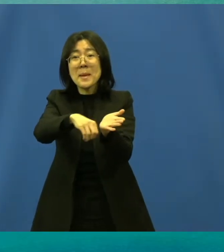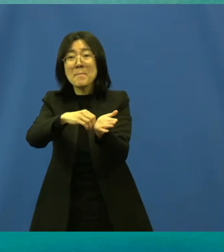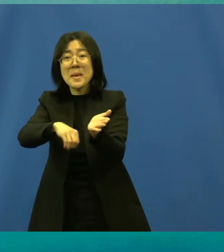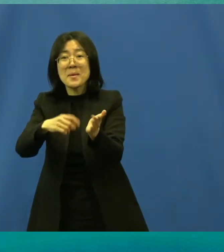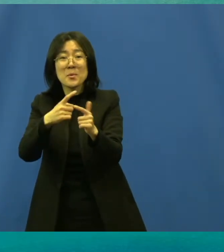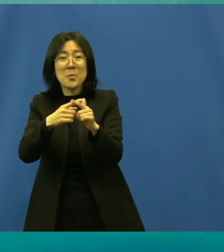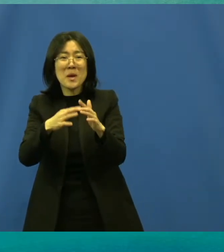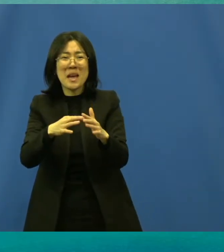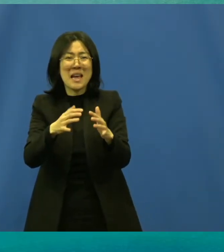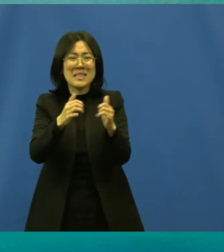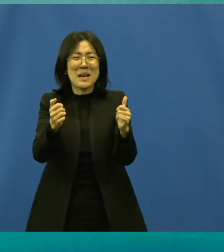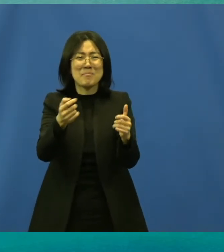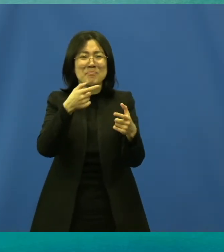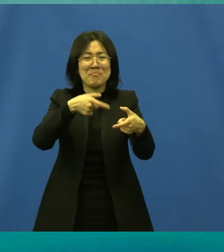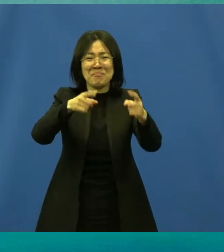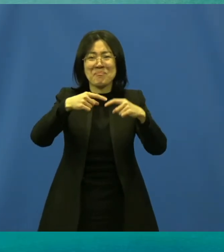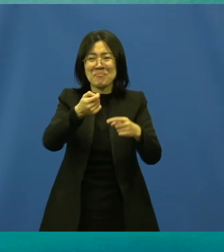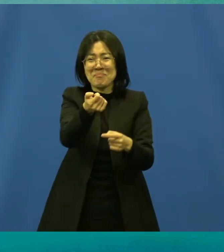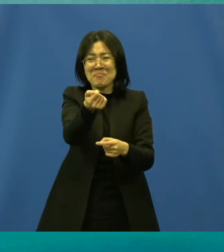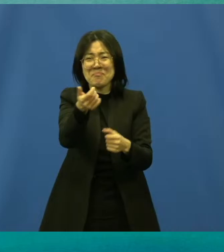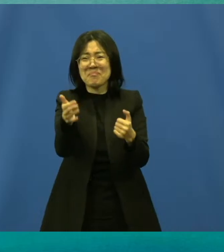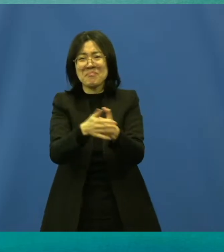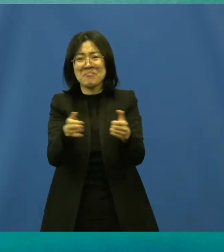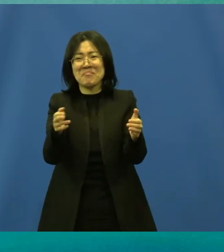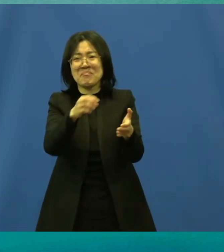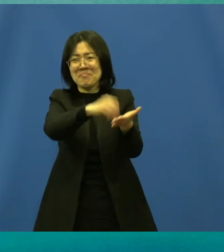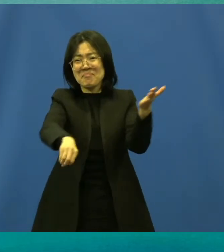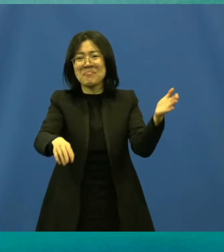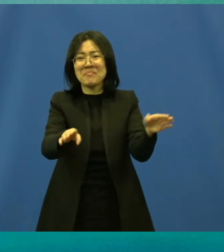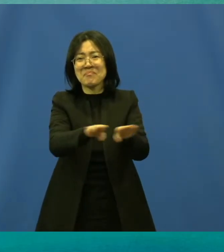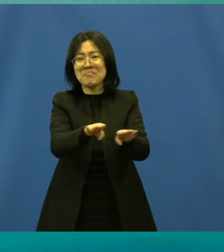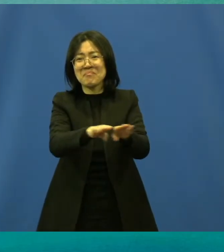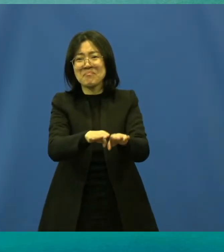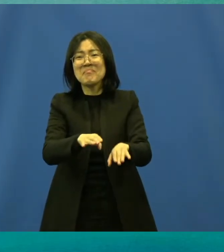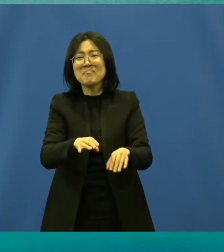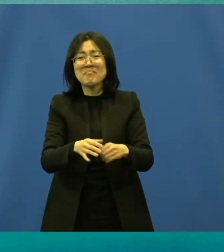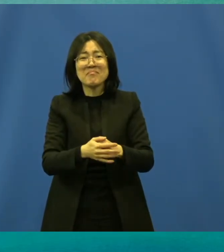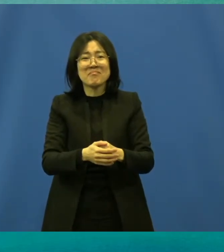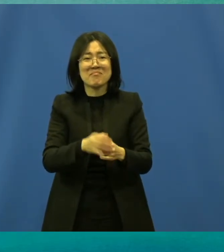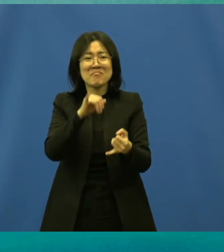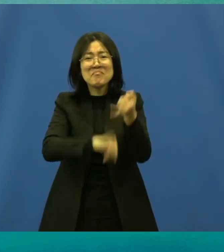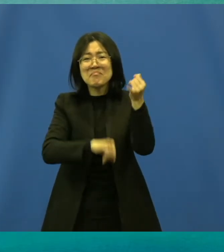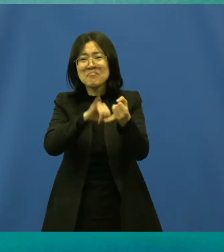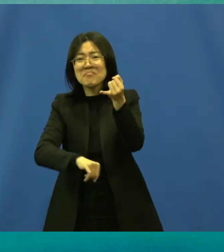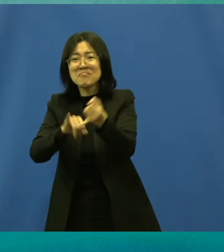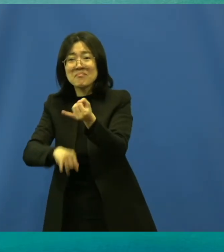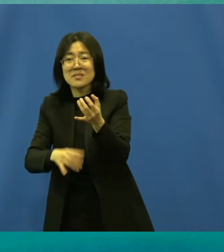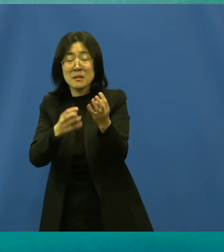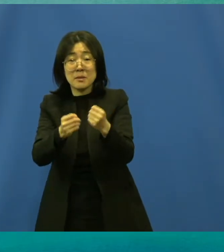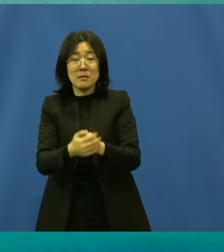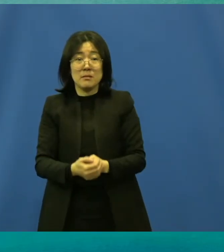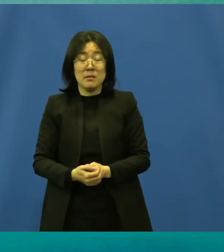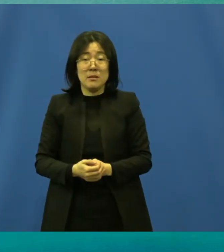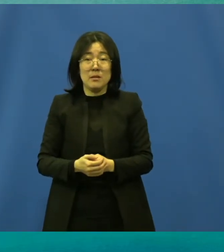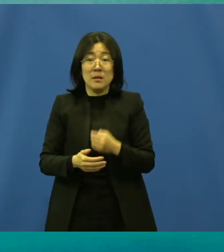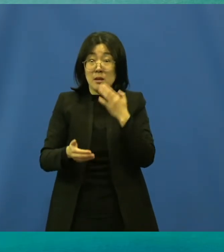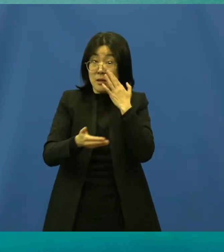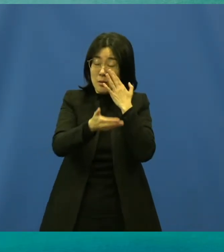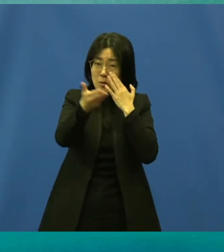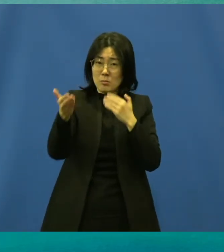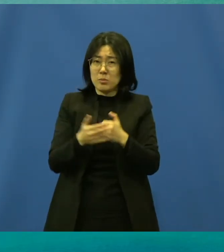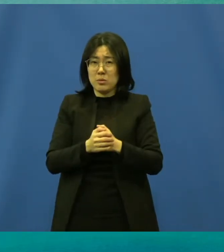밀렸습니다. 기도의 불이 꺼졌습니다. 기도의 열기가 사라지면서 한국교회는 힘을 잃습니다.